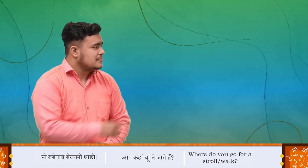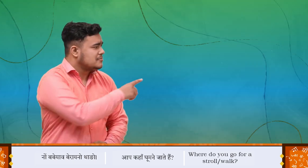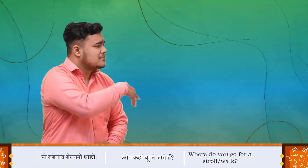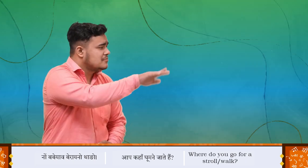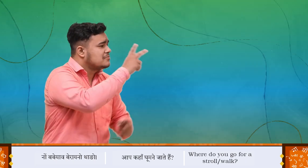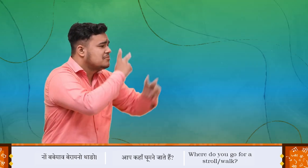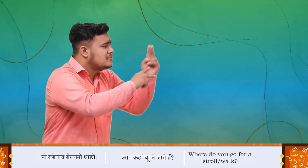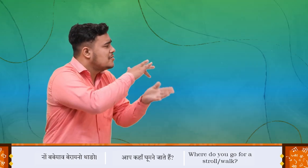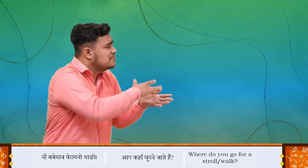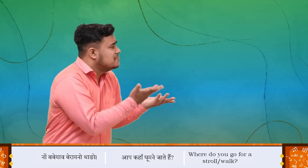Neng bobeyao thange.